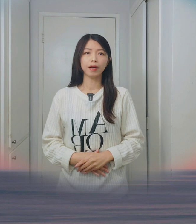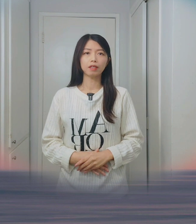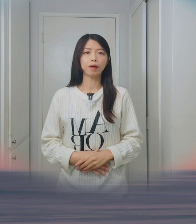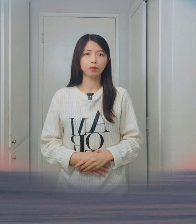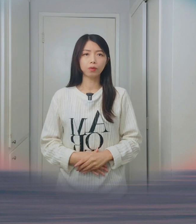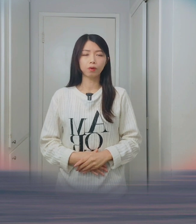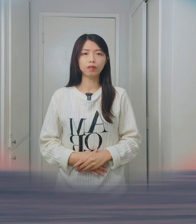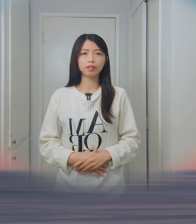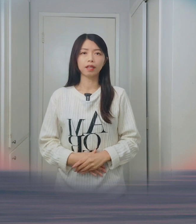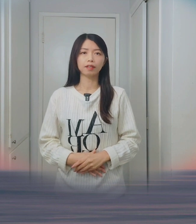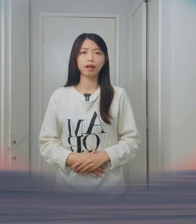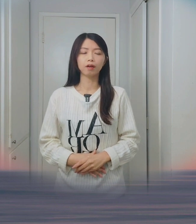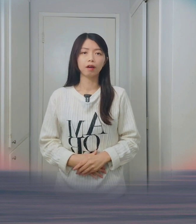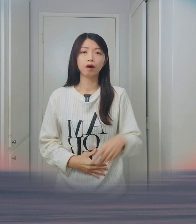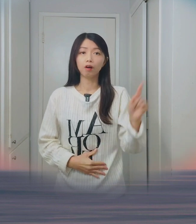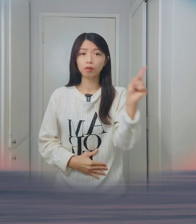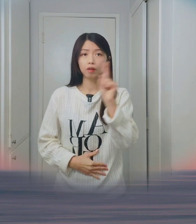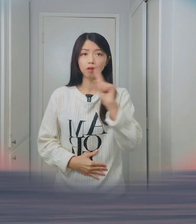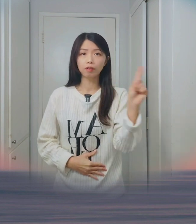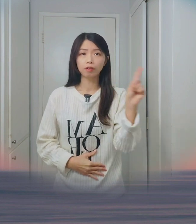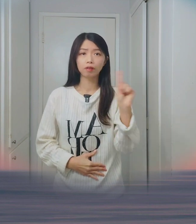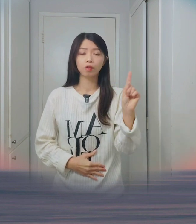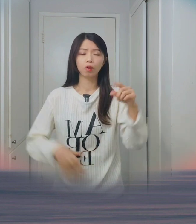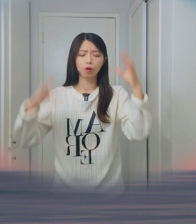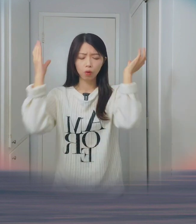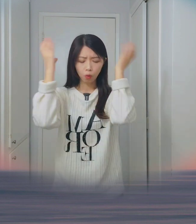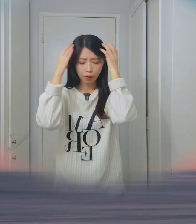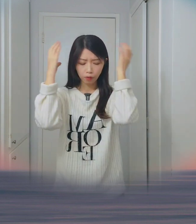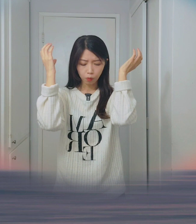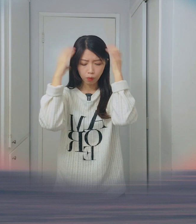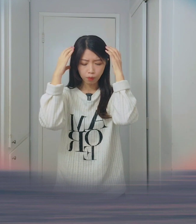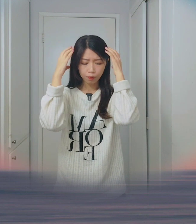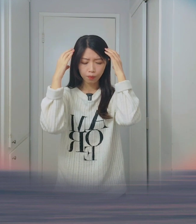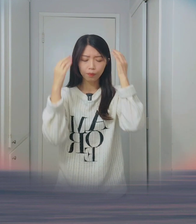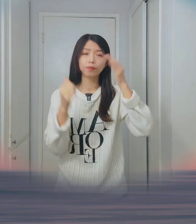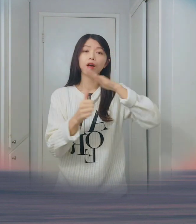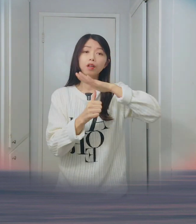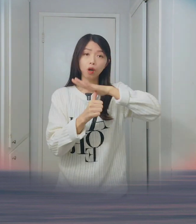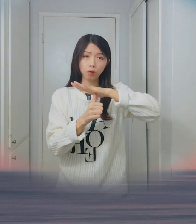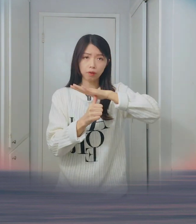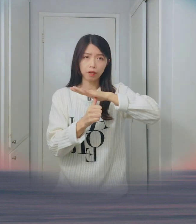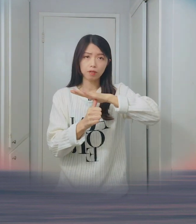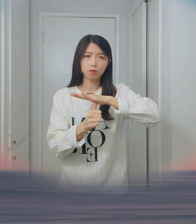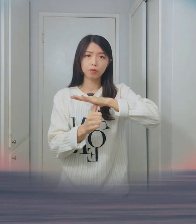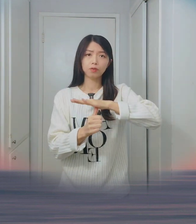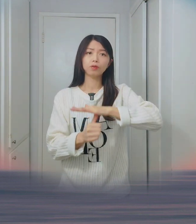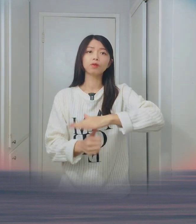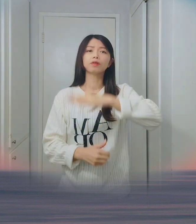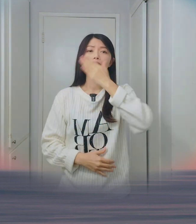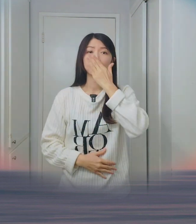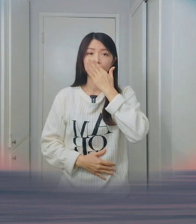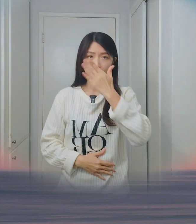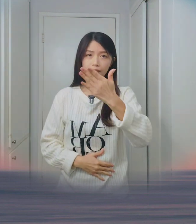이게 마지막으로 끝이 나는데요. 어떤 고난도 견딜